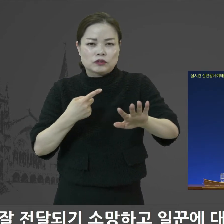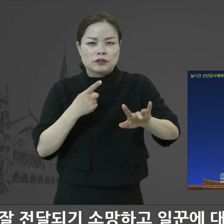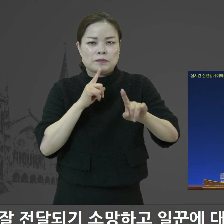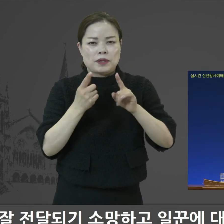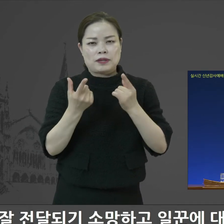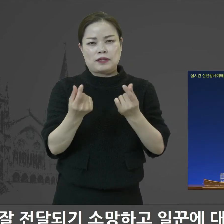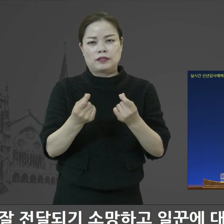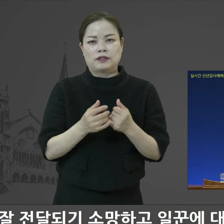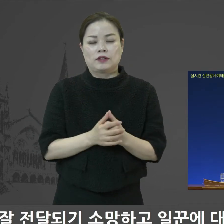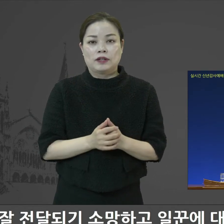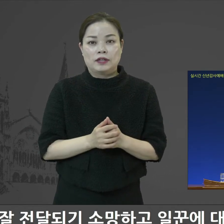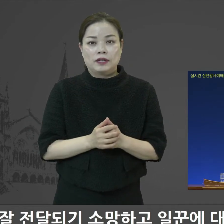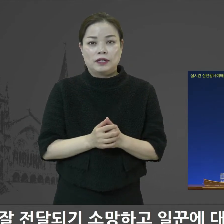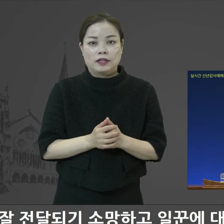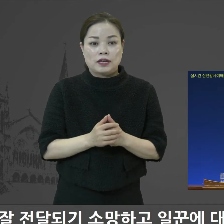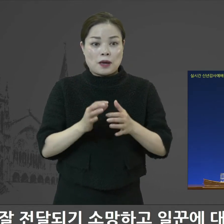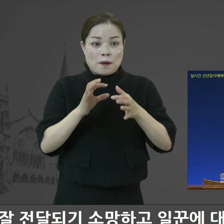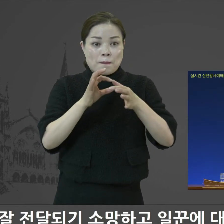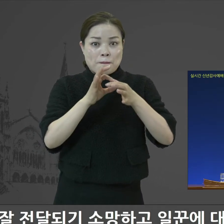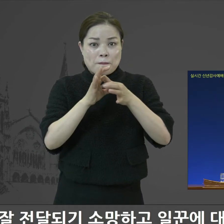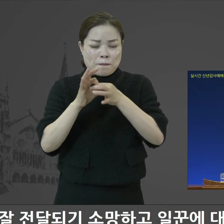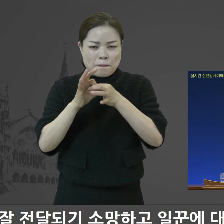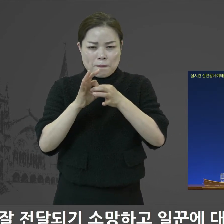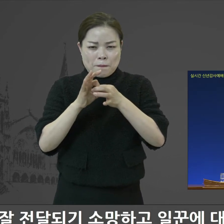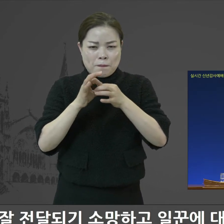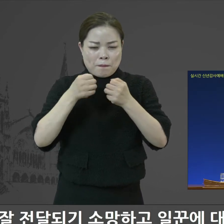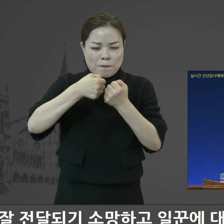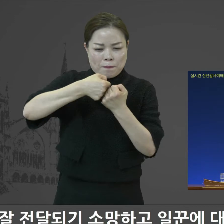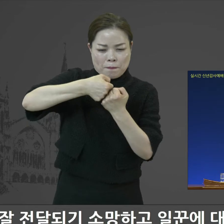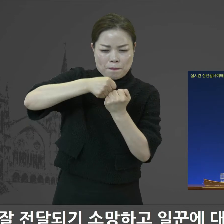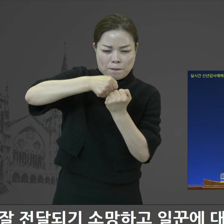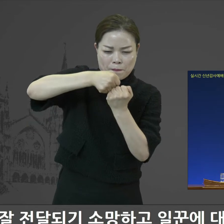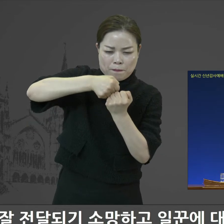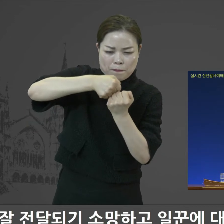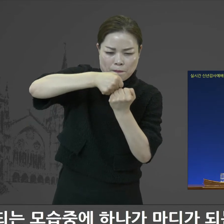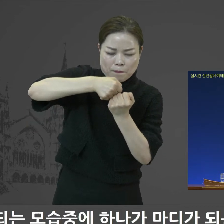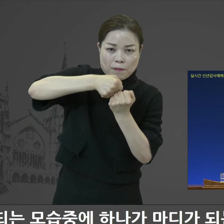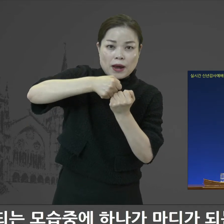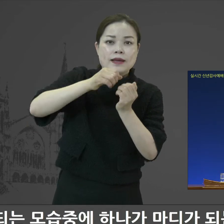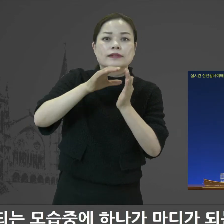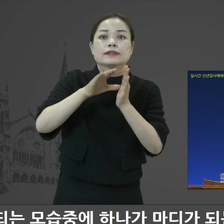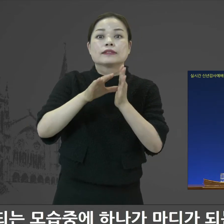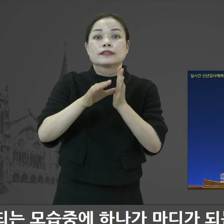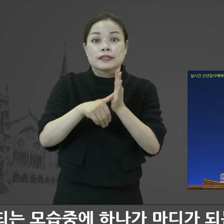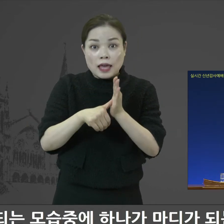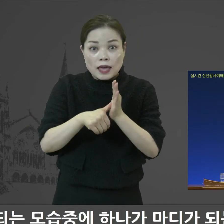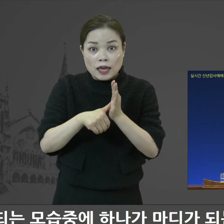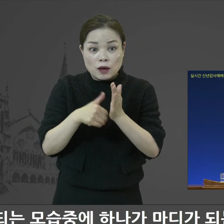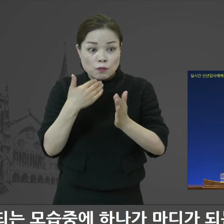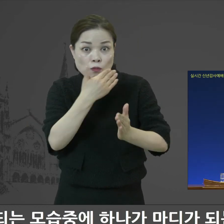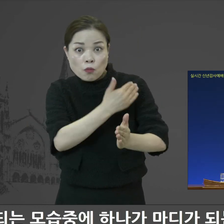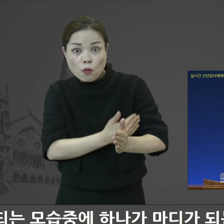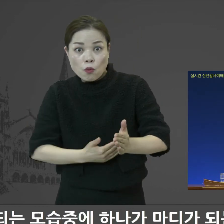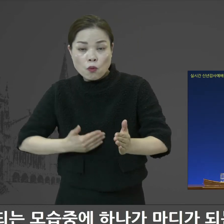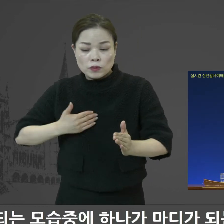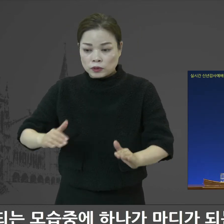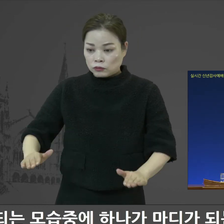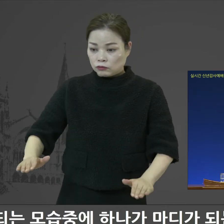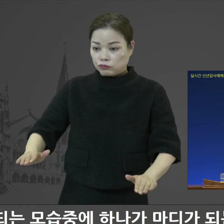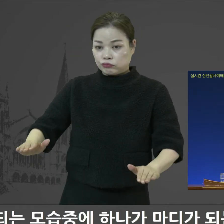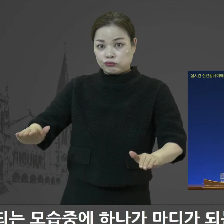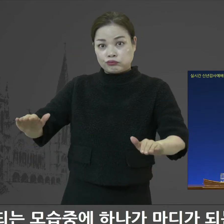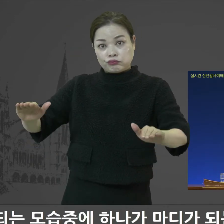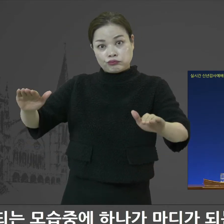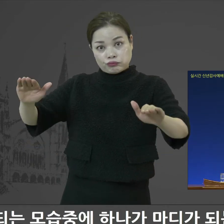있는 거죠. 연결되고 결합되어질 때에 몸이 성장한다고